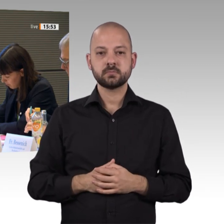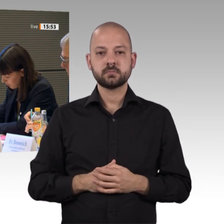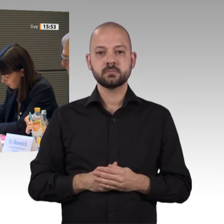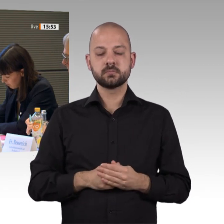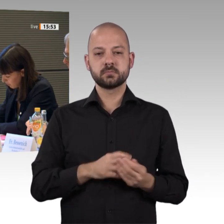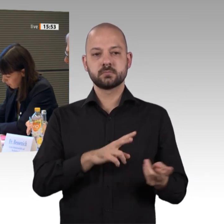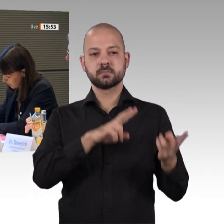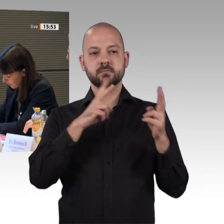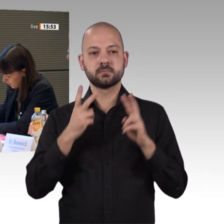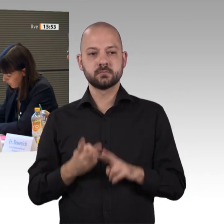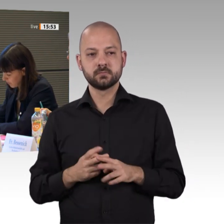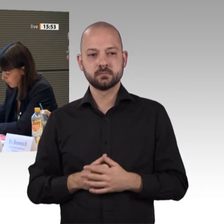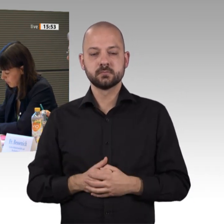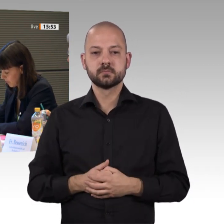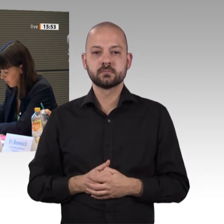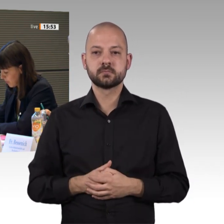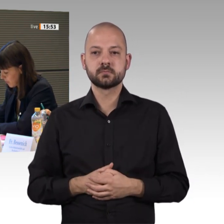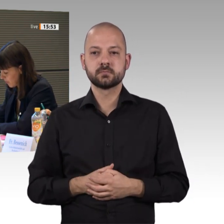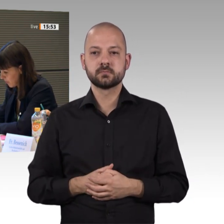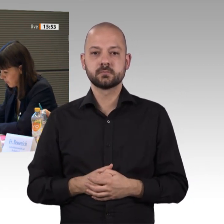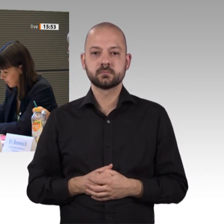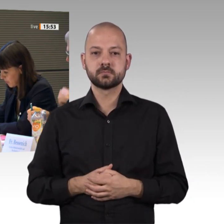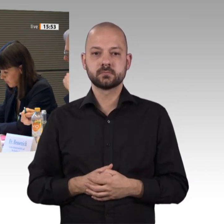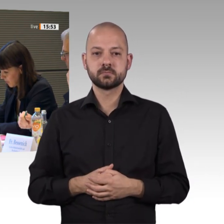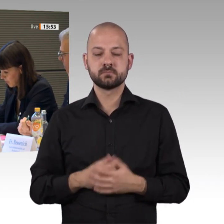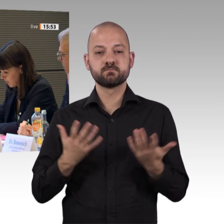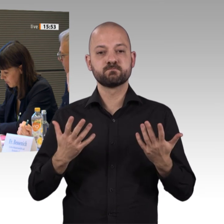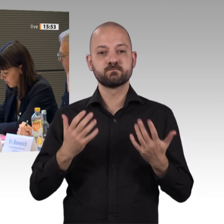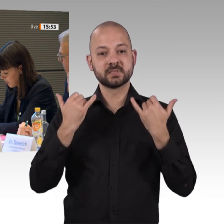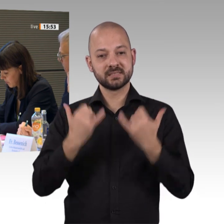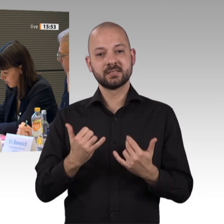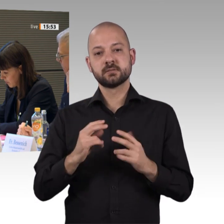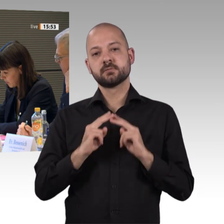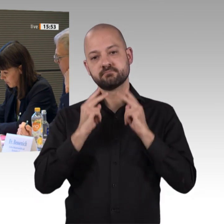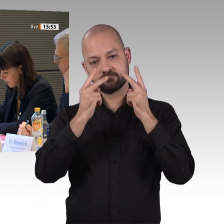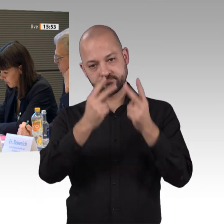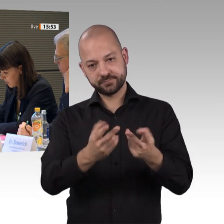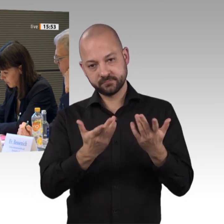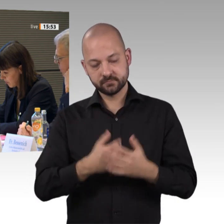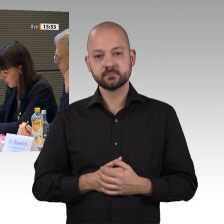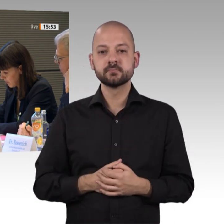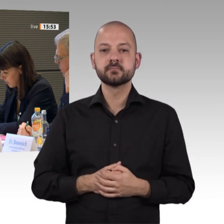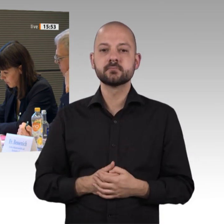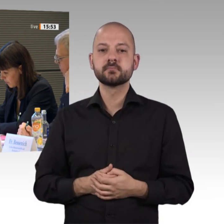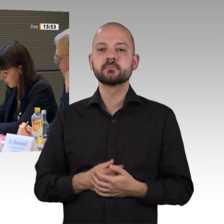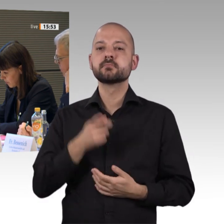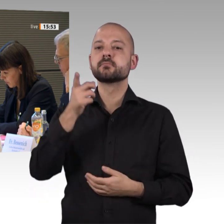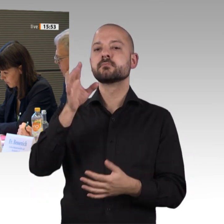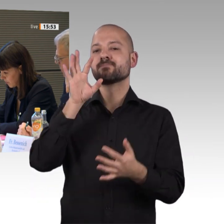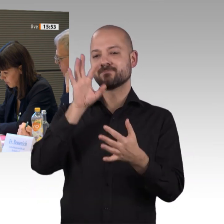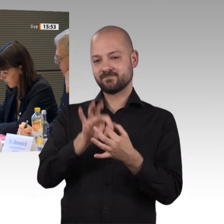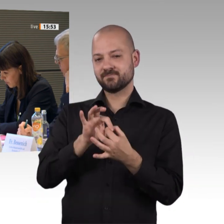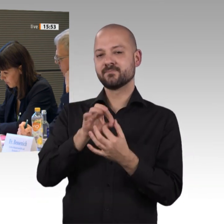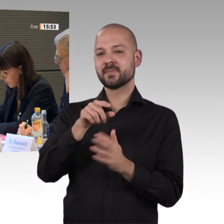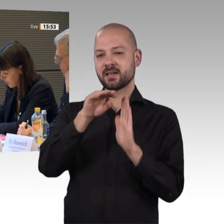davor zurückschrecken, ins Heim zu gehen, obwohl sie ambulant nicht mehr ausreichend versorgt werden können. Eben kam schon dieses